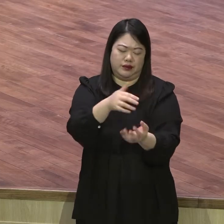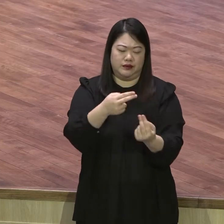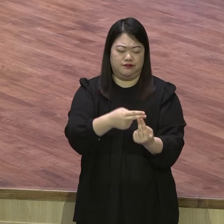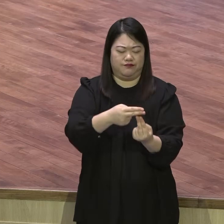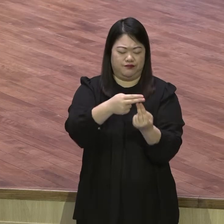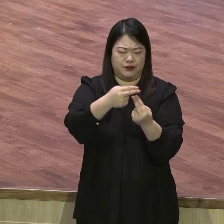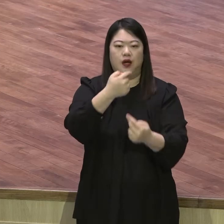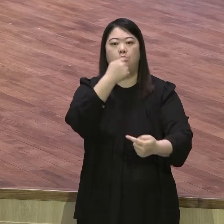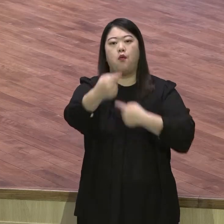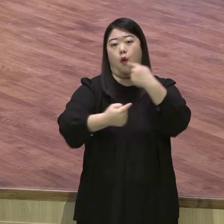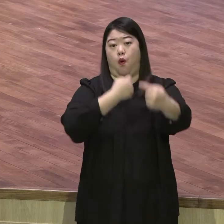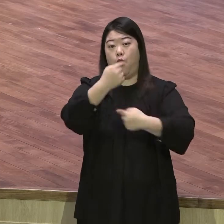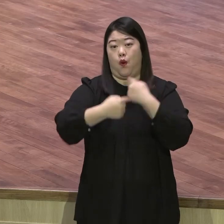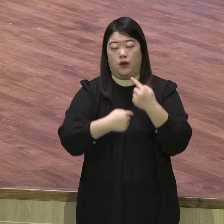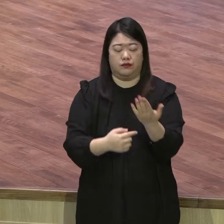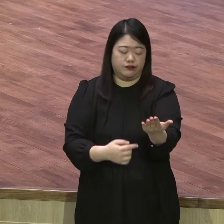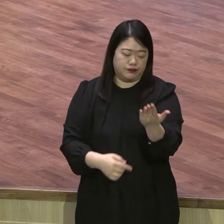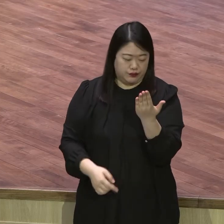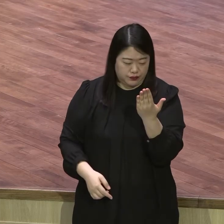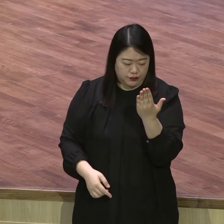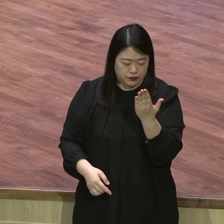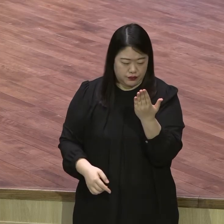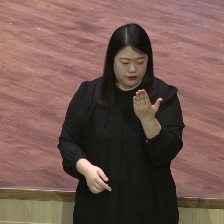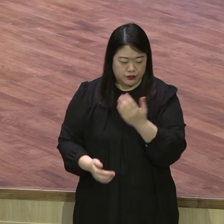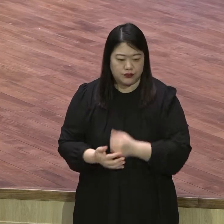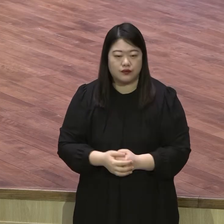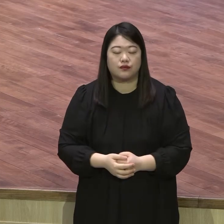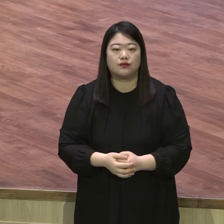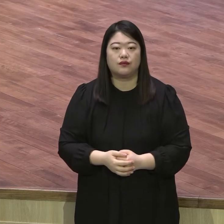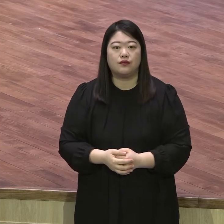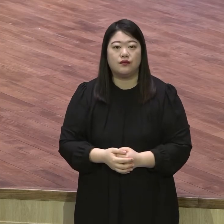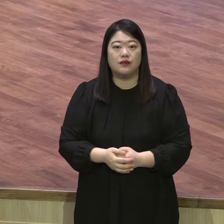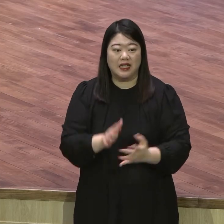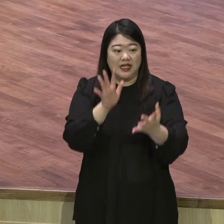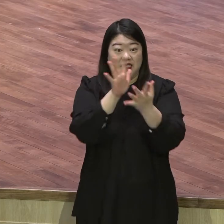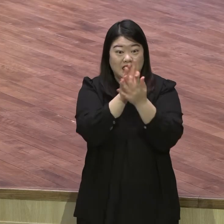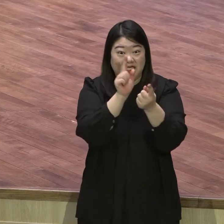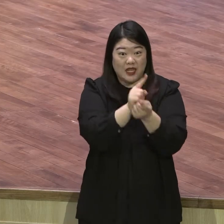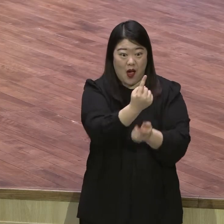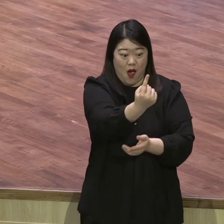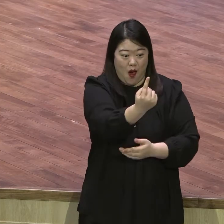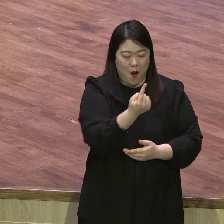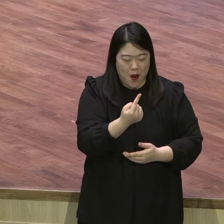평균 나오는 이 헌금보다 요 기간에, 이 한 달 기간에